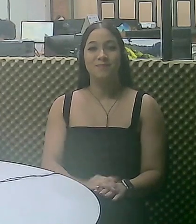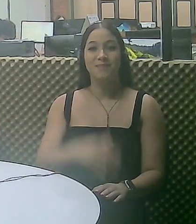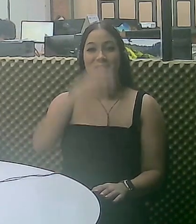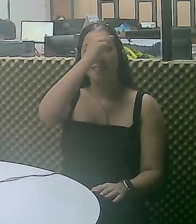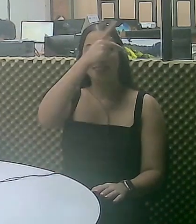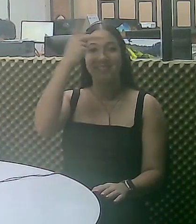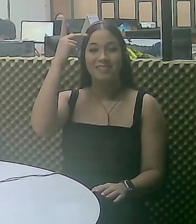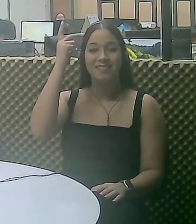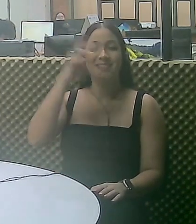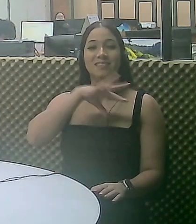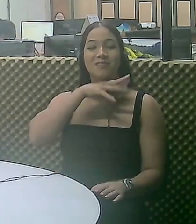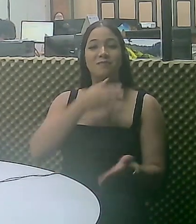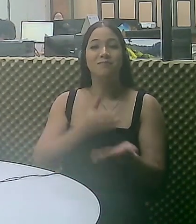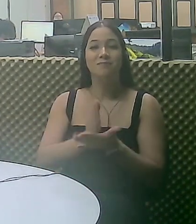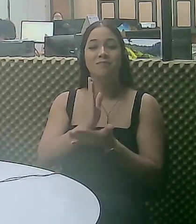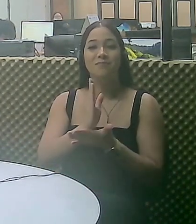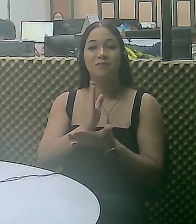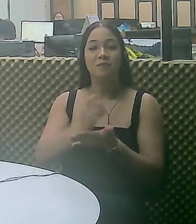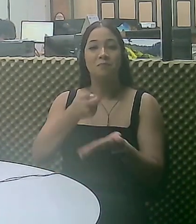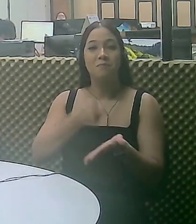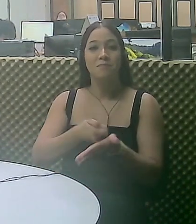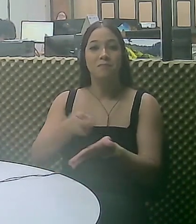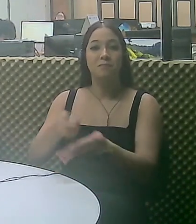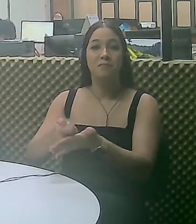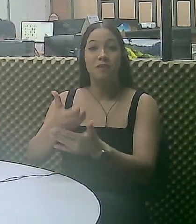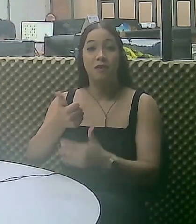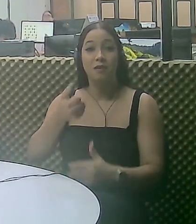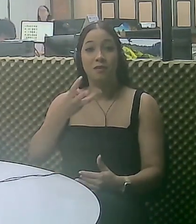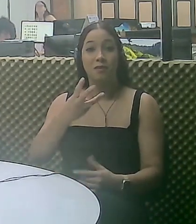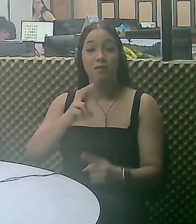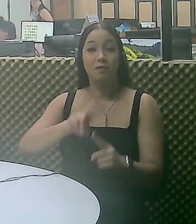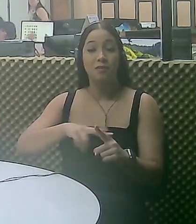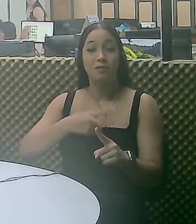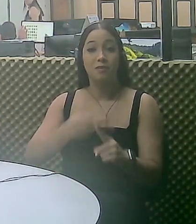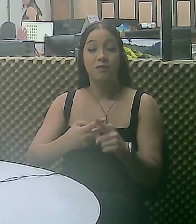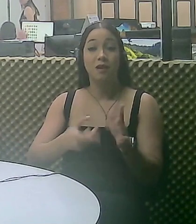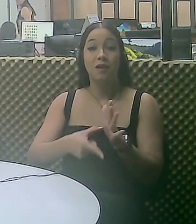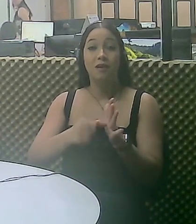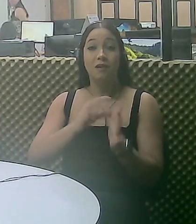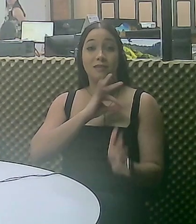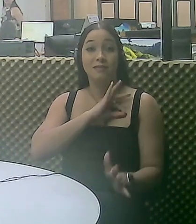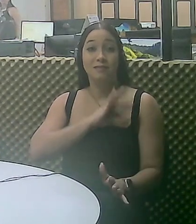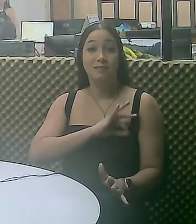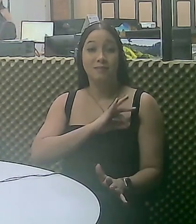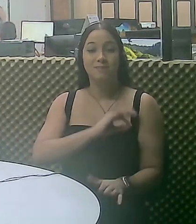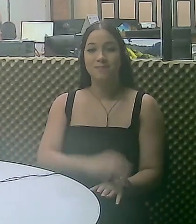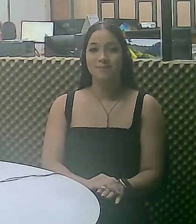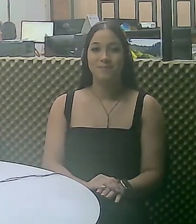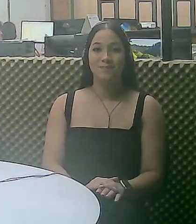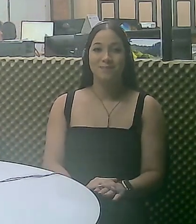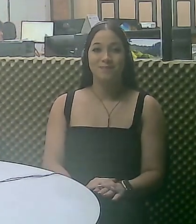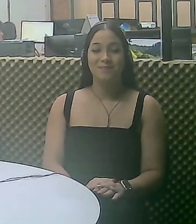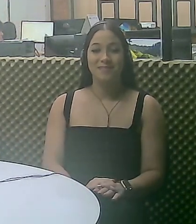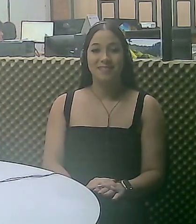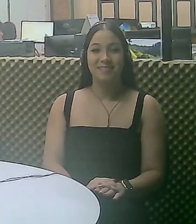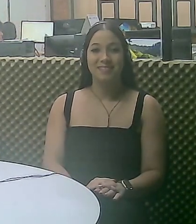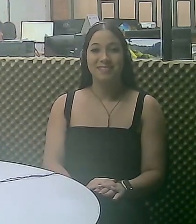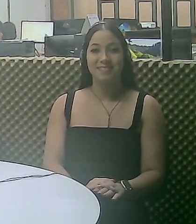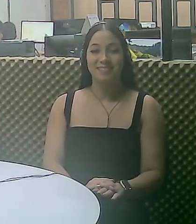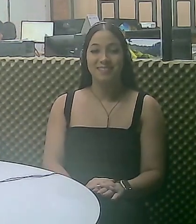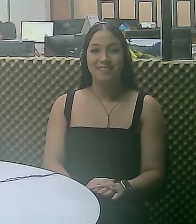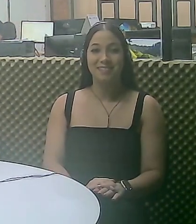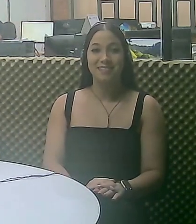Prefeito autoriza pagamento da segunda parcela do 13º e antecipação de salários. E